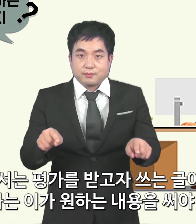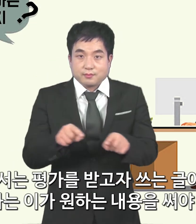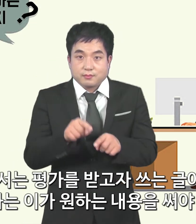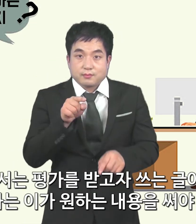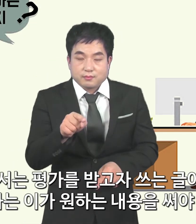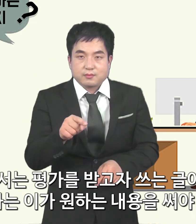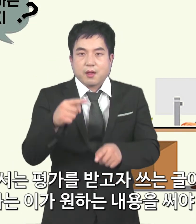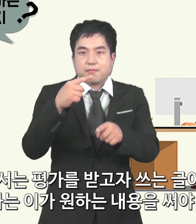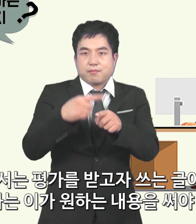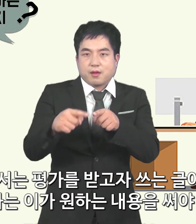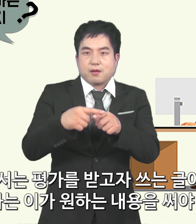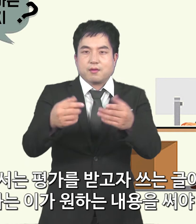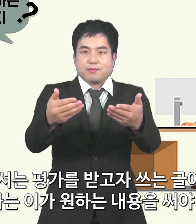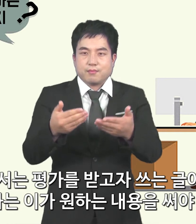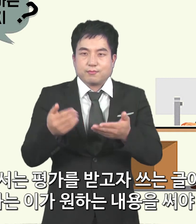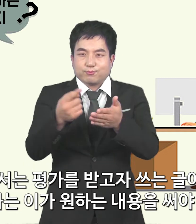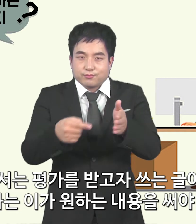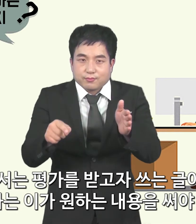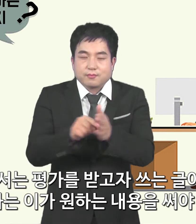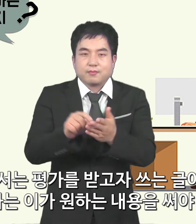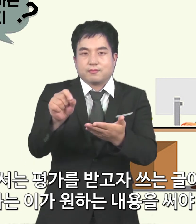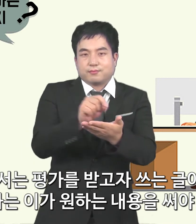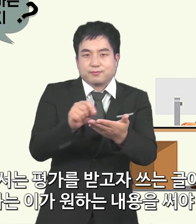자기소개서는 평가를 받고자 쓰는 글이기 때문에